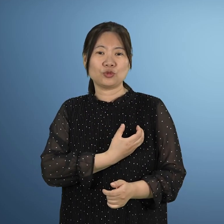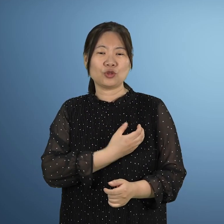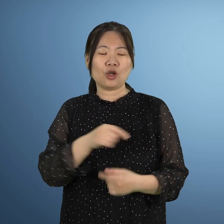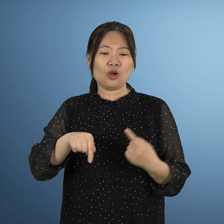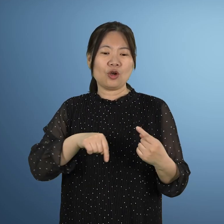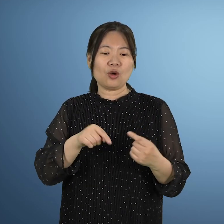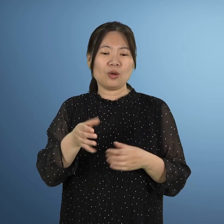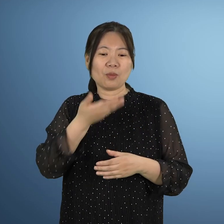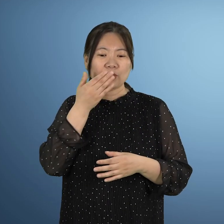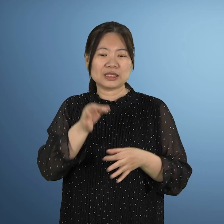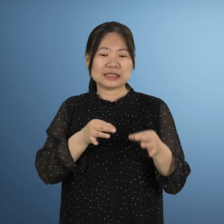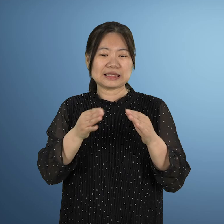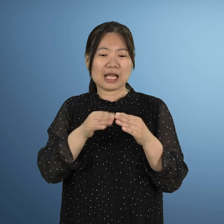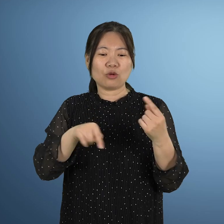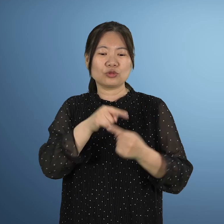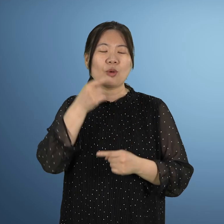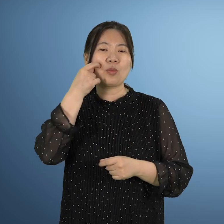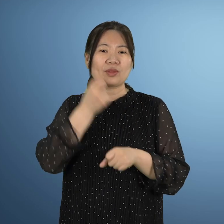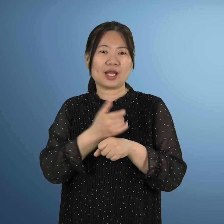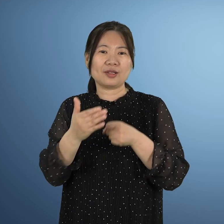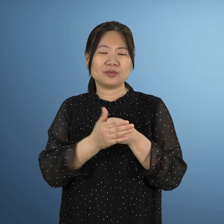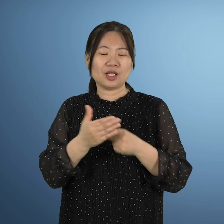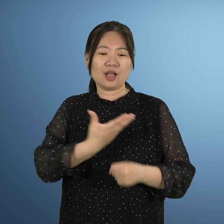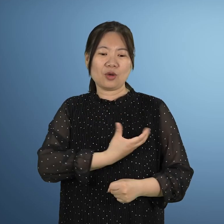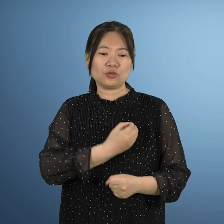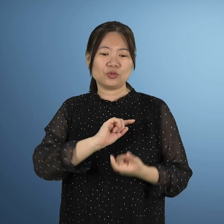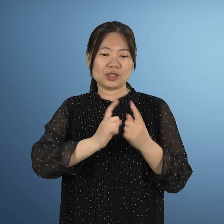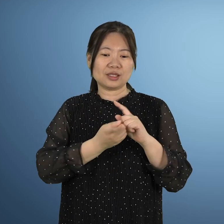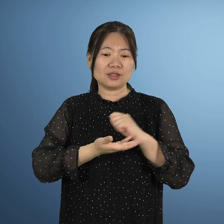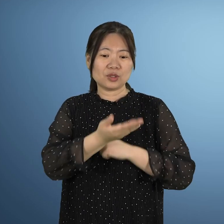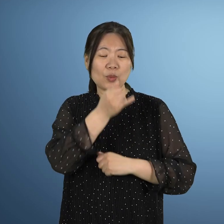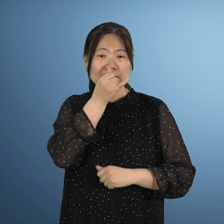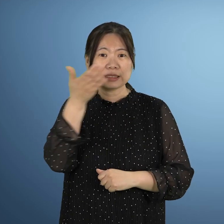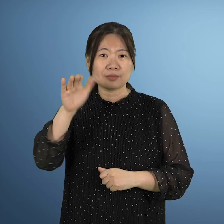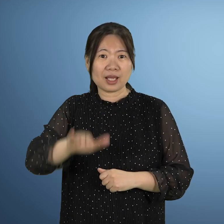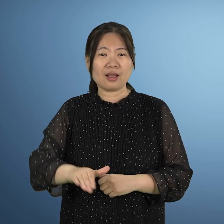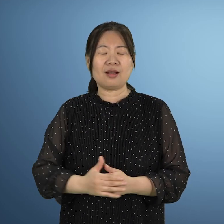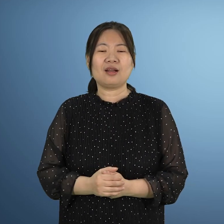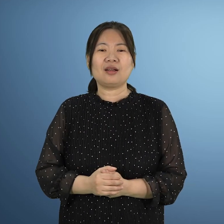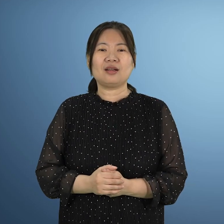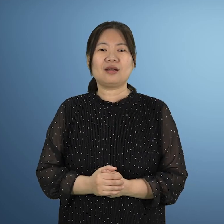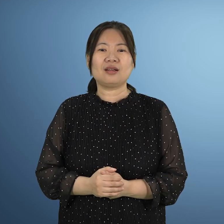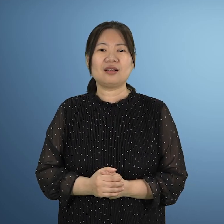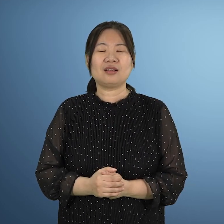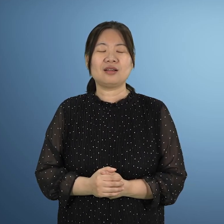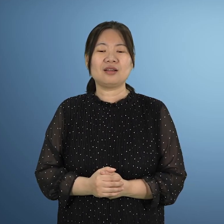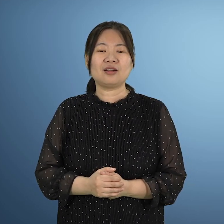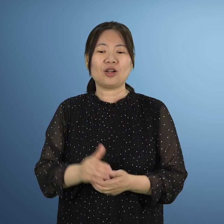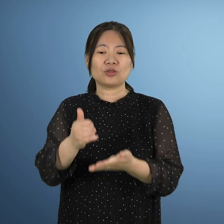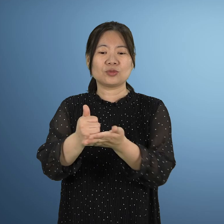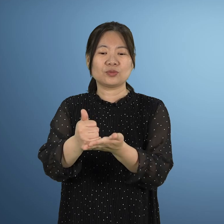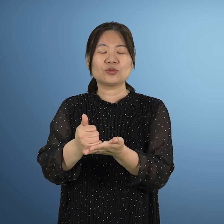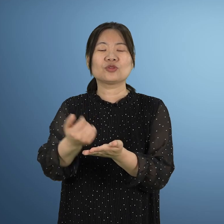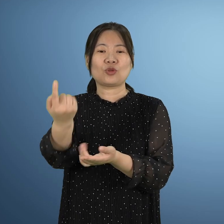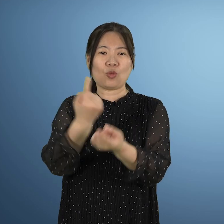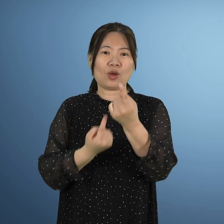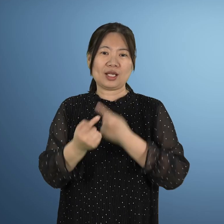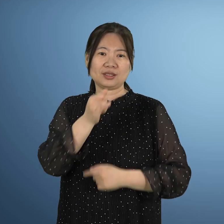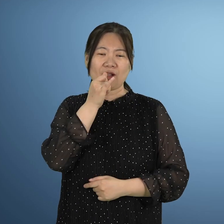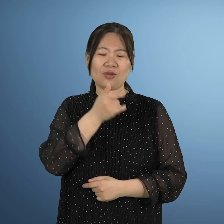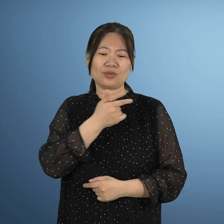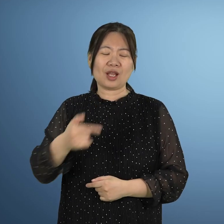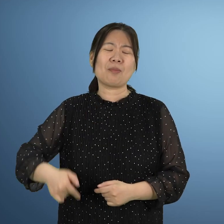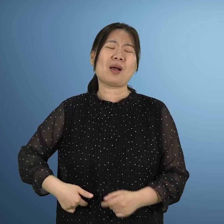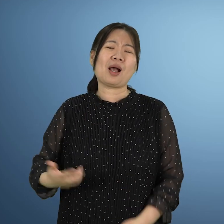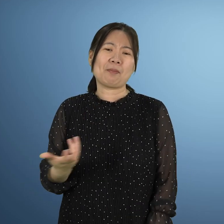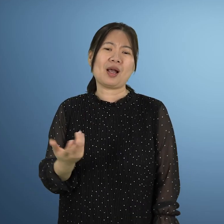운영할 수가 없으니까 우유로 대체를 해서 드리는데도 그분들이 오셔요. 그런데 너무